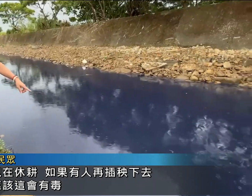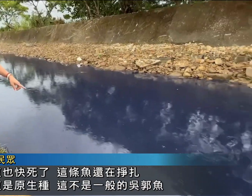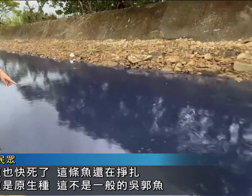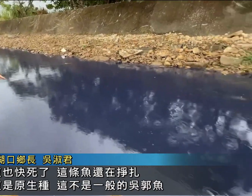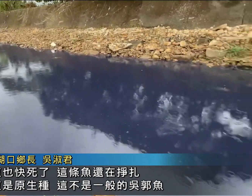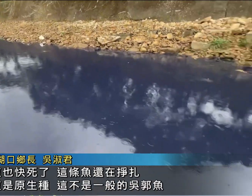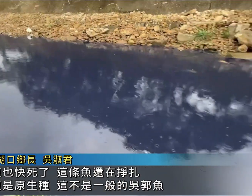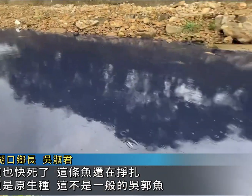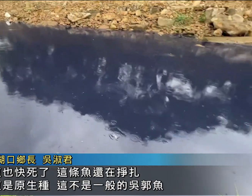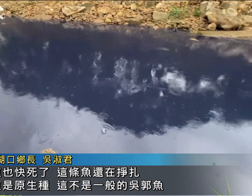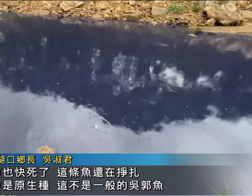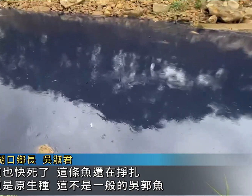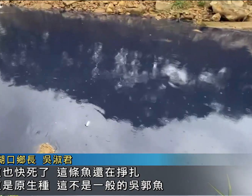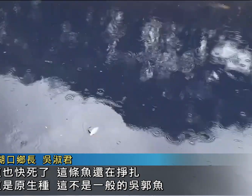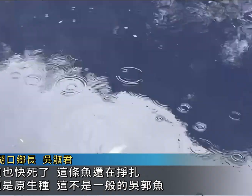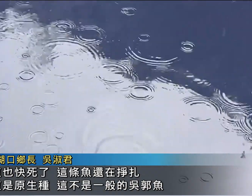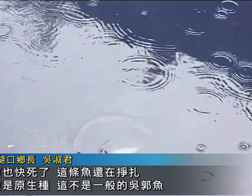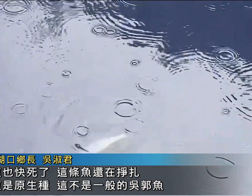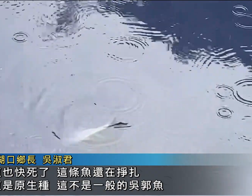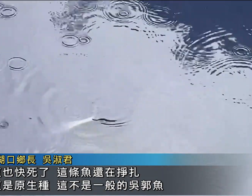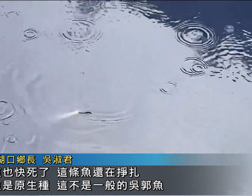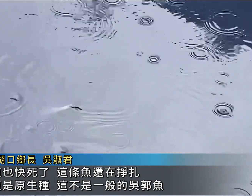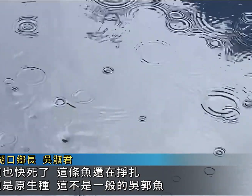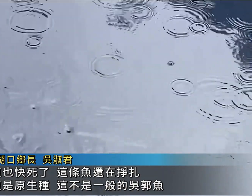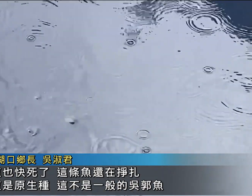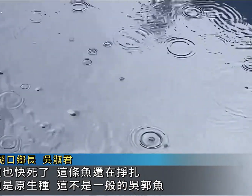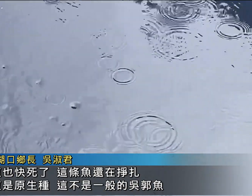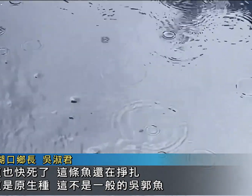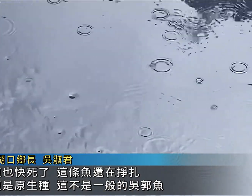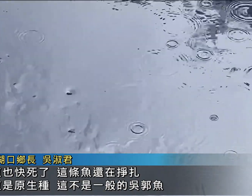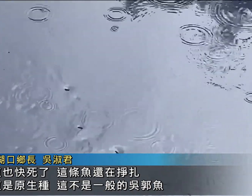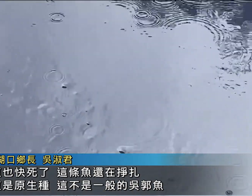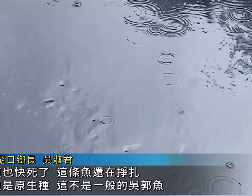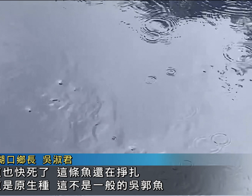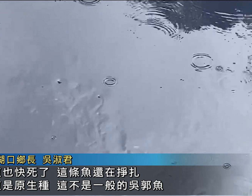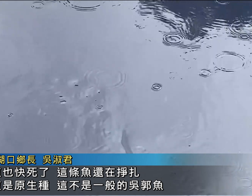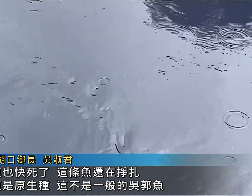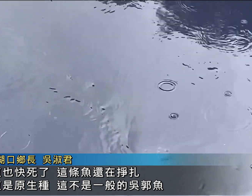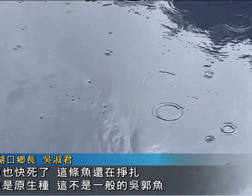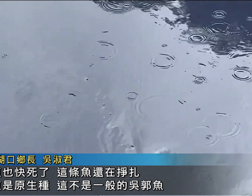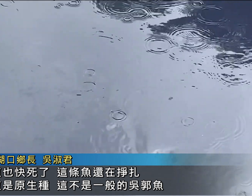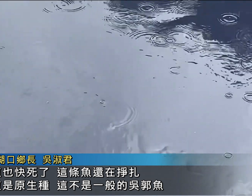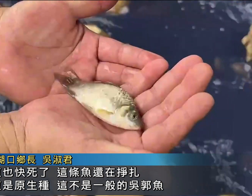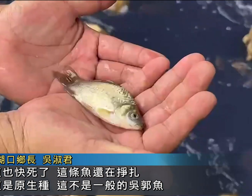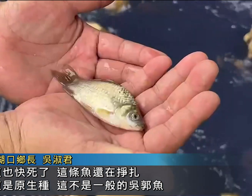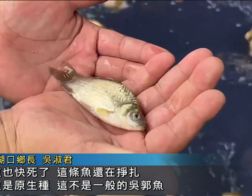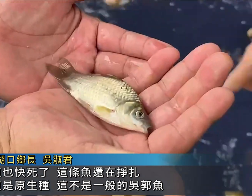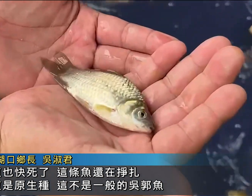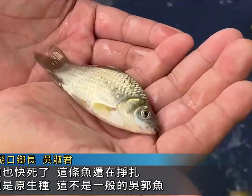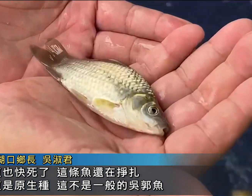死了，这条鱼还在挣扎，这是原生种哎。这不是一般的无